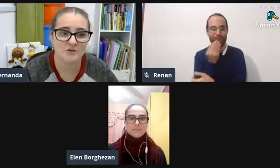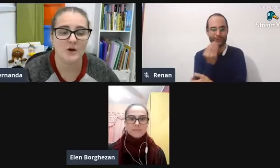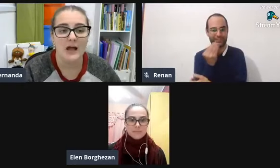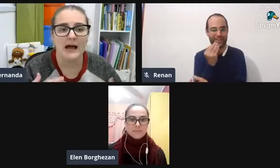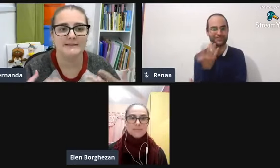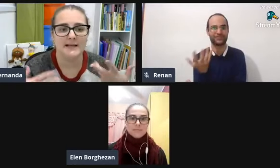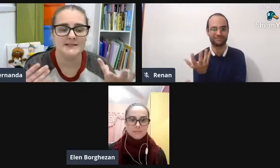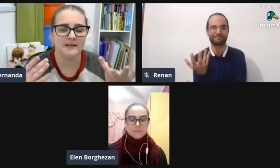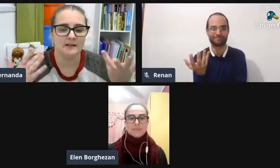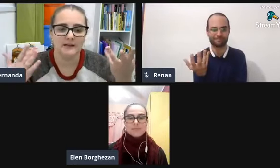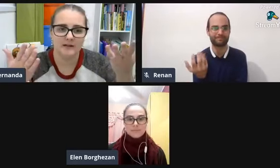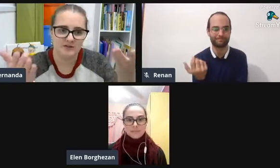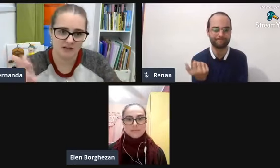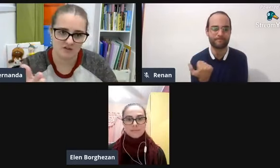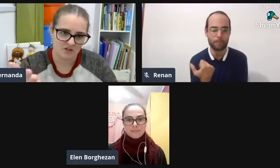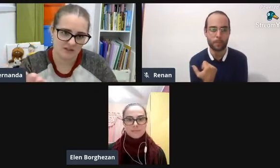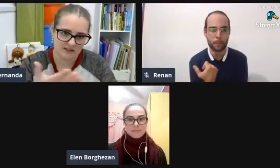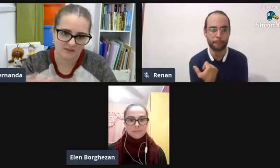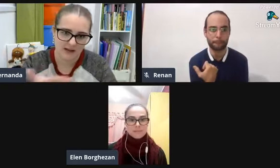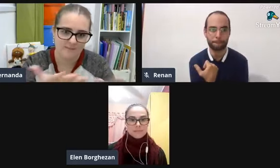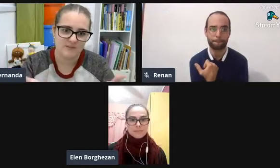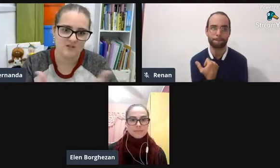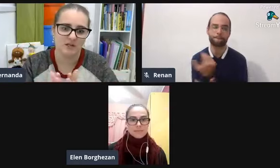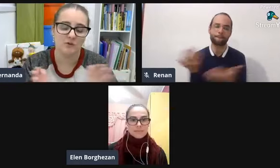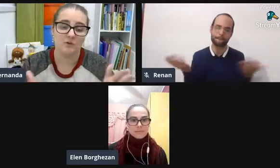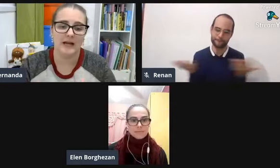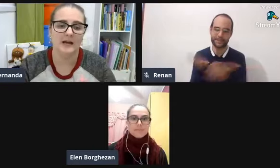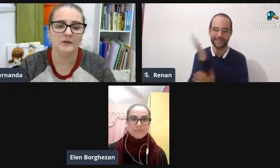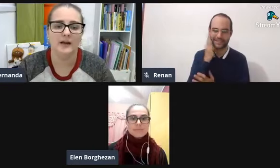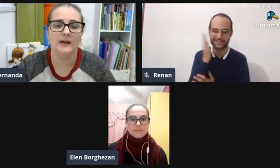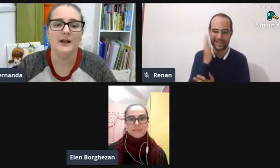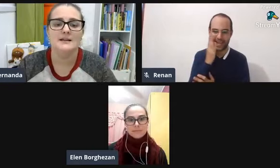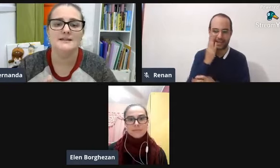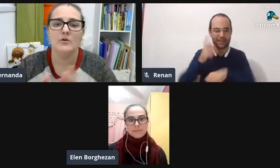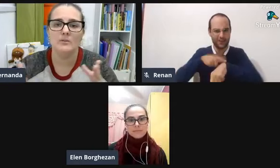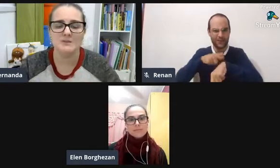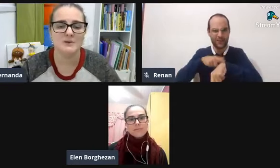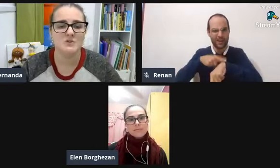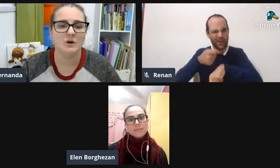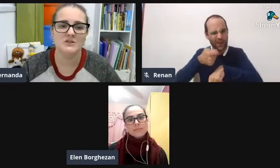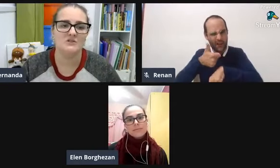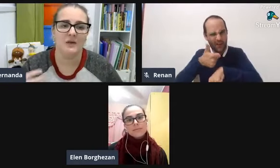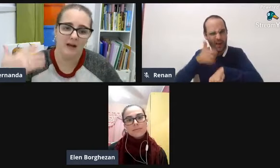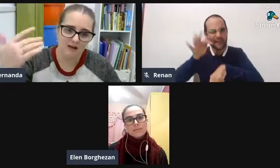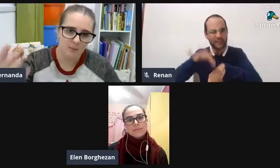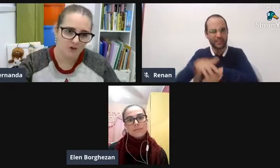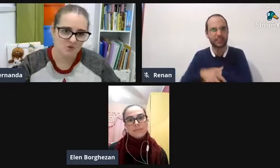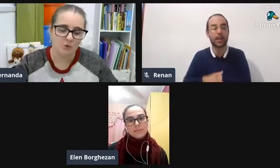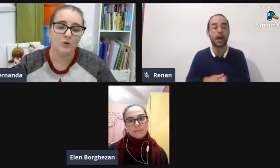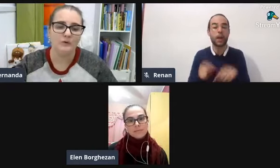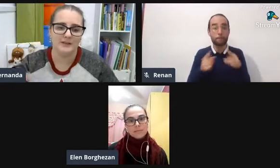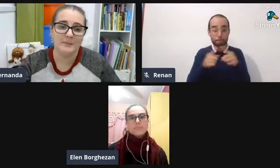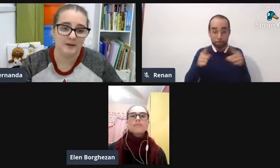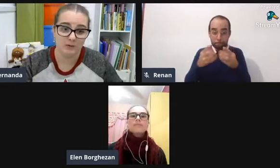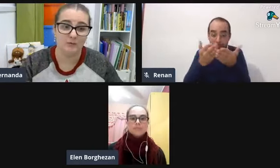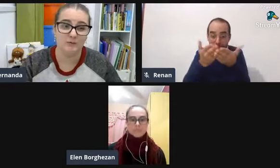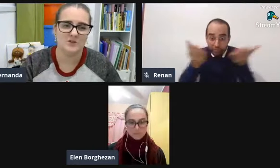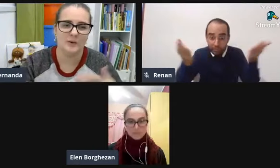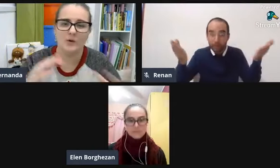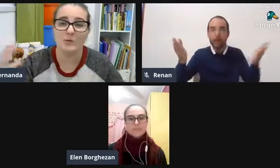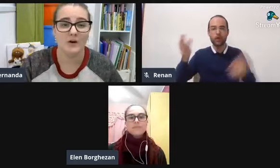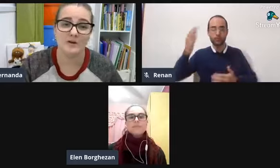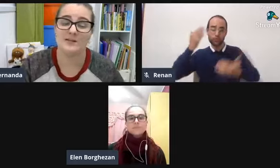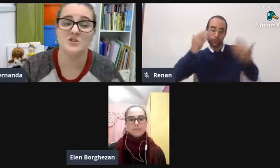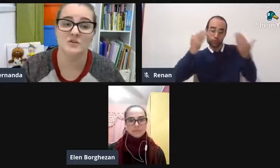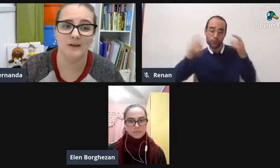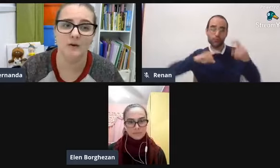momento disso. Até assim, eu sei que a gente já deve estar chegando no horário, né? Se algumas pessoas tiverem depois dúvida, pergunta